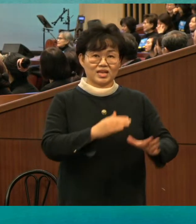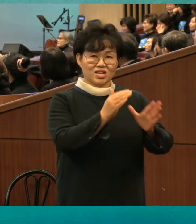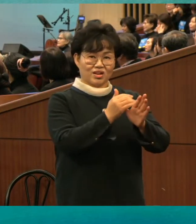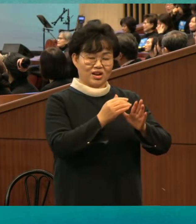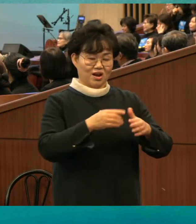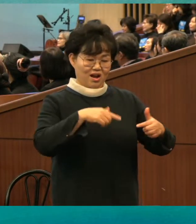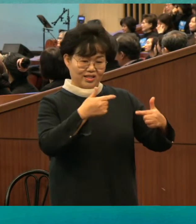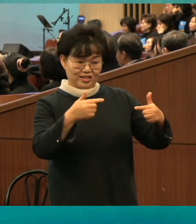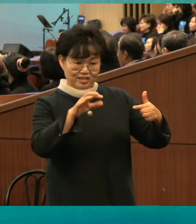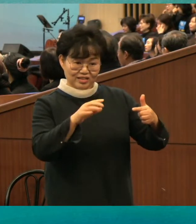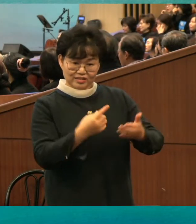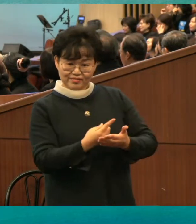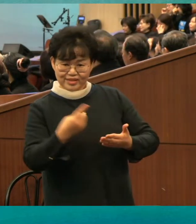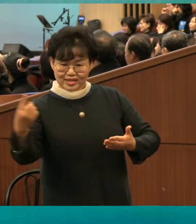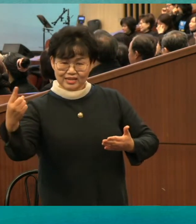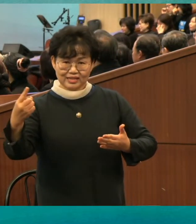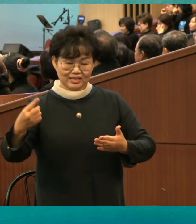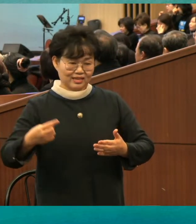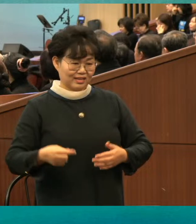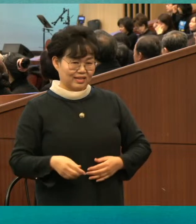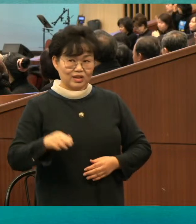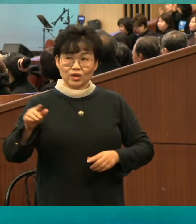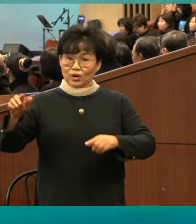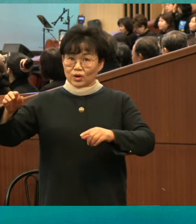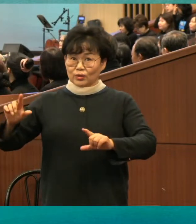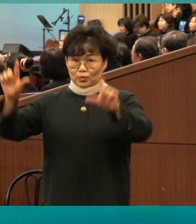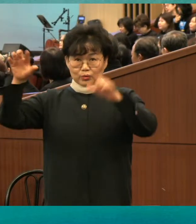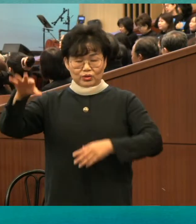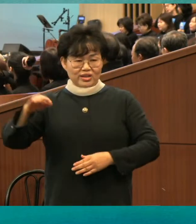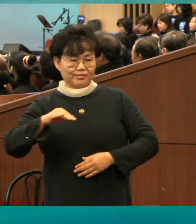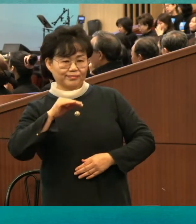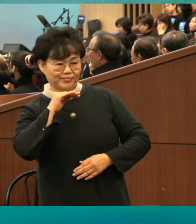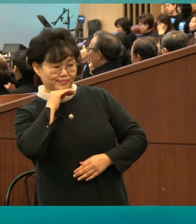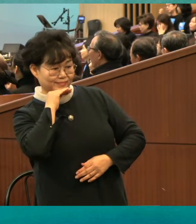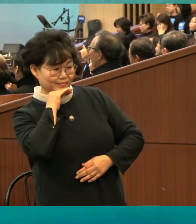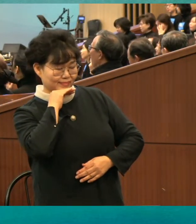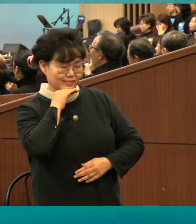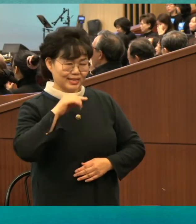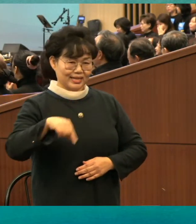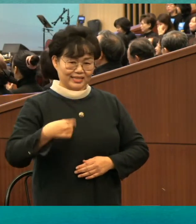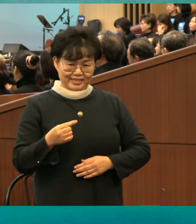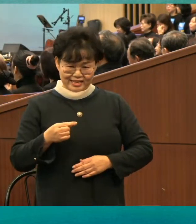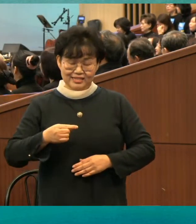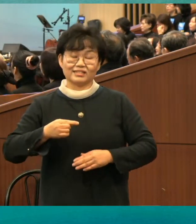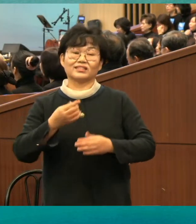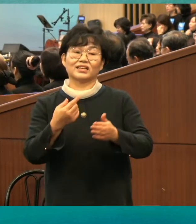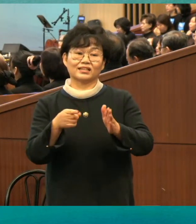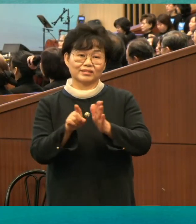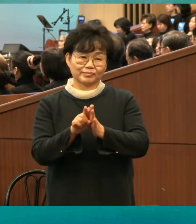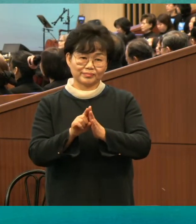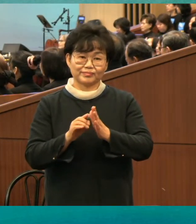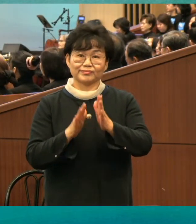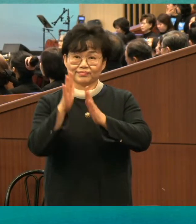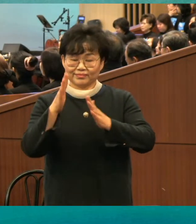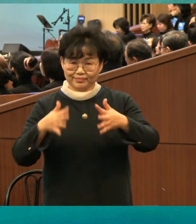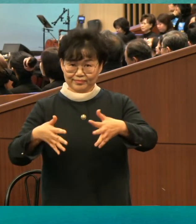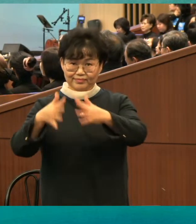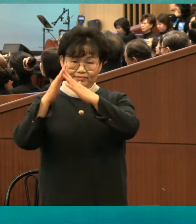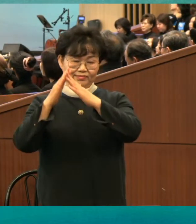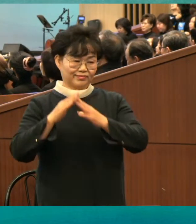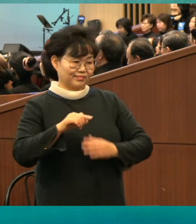성읍에서 나가서 그 성읍 동쪽에 앉아 거기서 자기를 위하여 초막을 짓고 그 성읍에 무슨